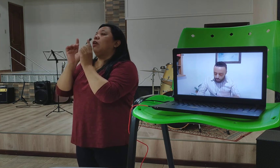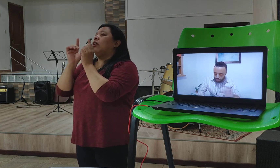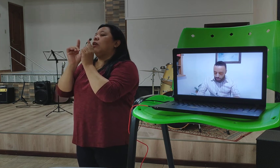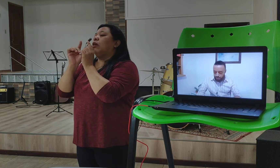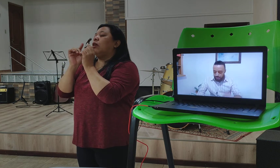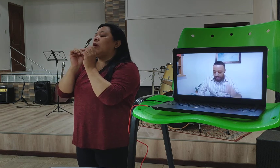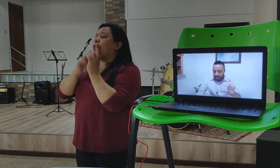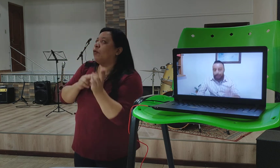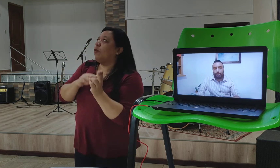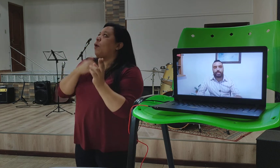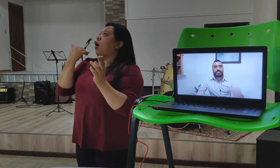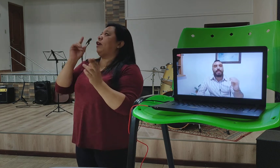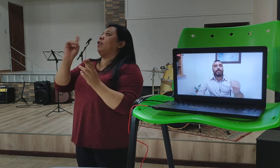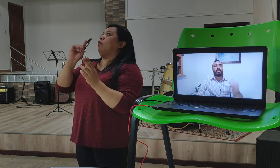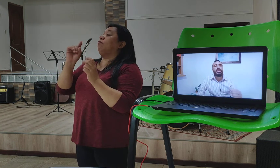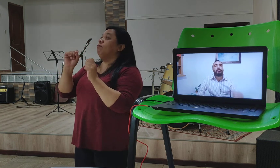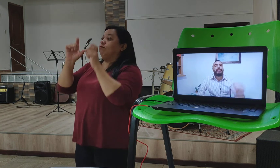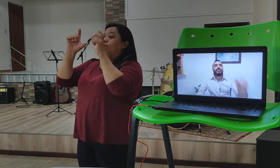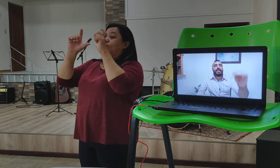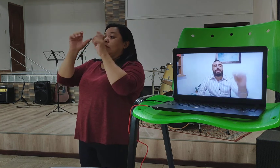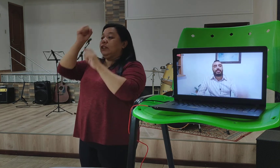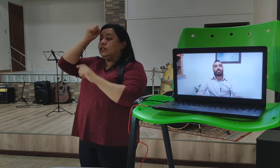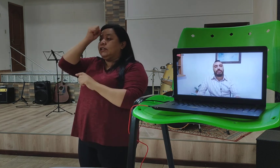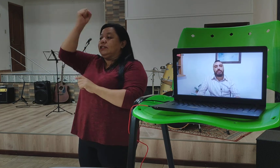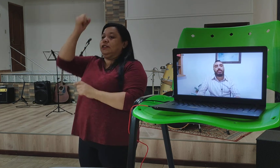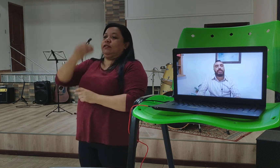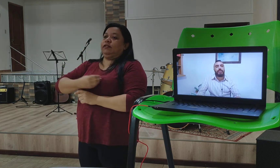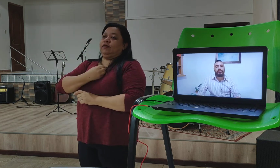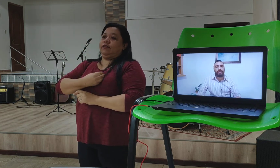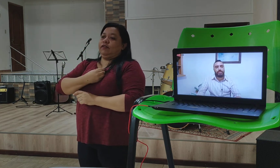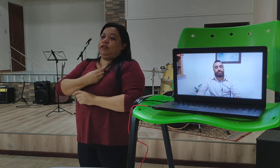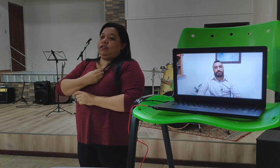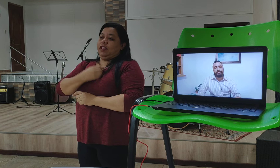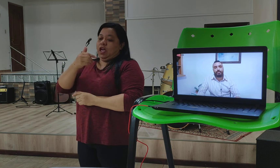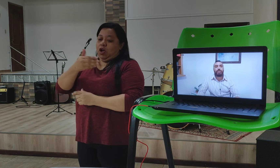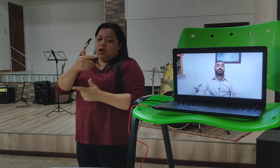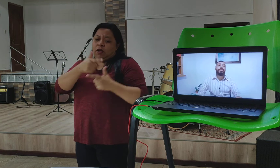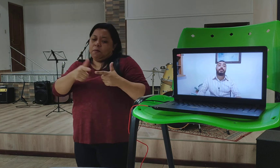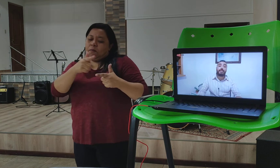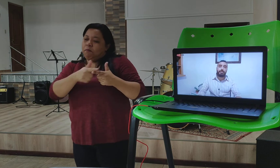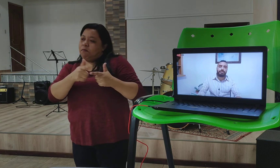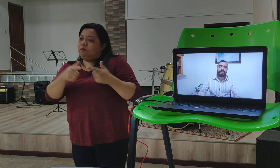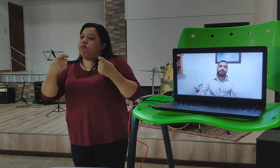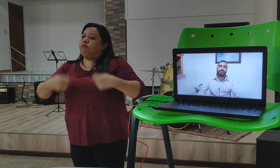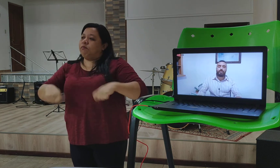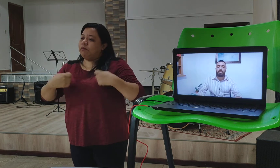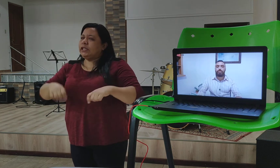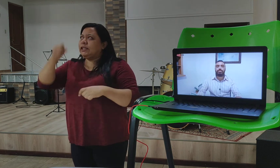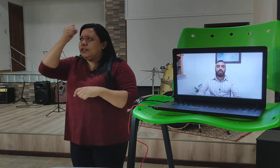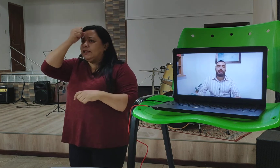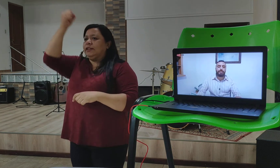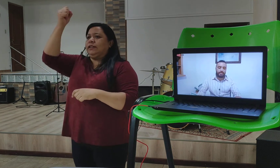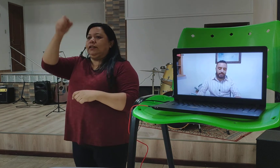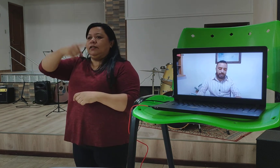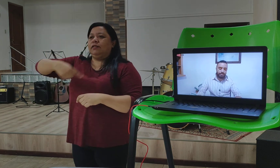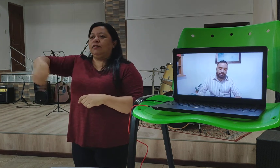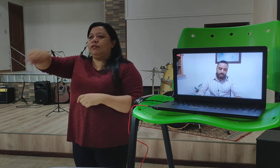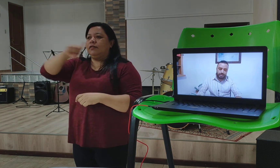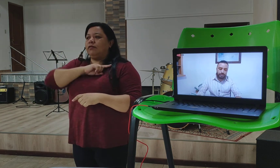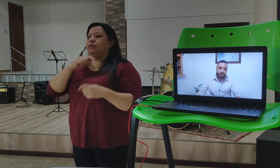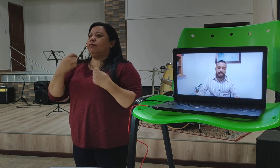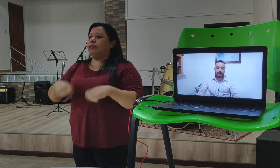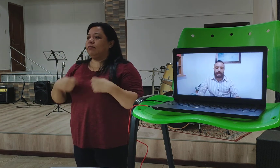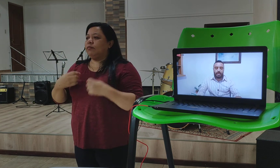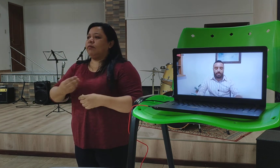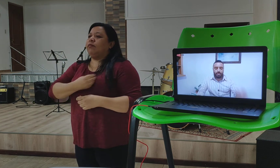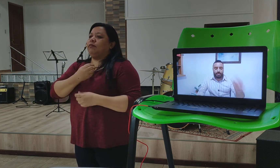durma o sono da morte. Sabedoria para viver essa situação que tenho vivido. Nós precisamos, todos nós precisamos, as